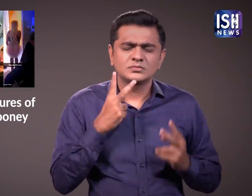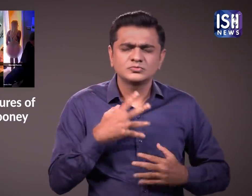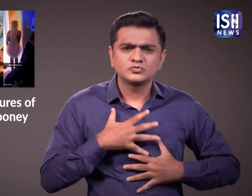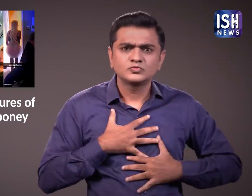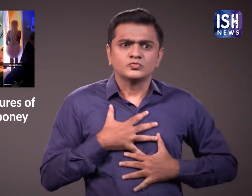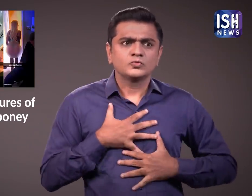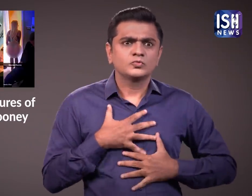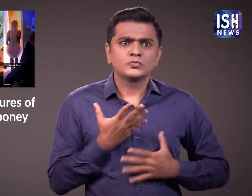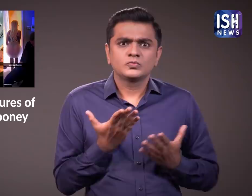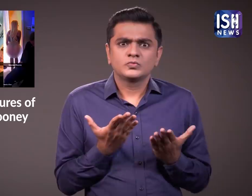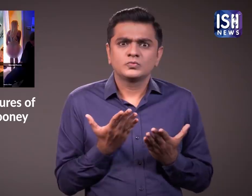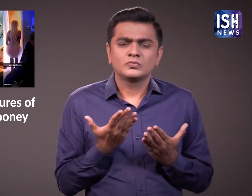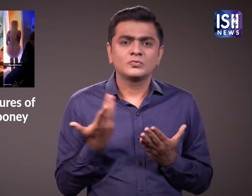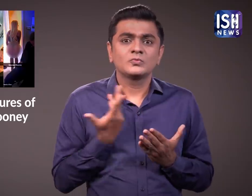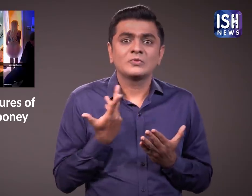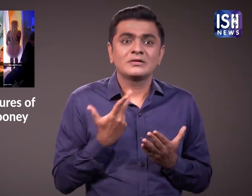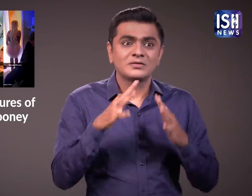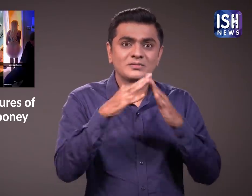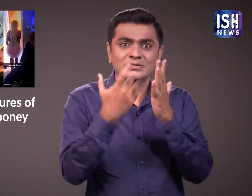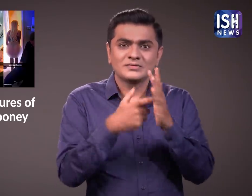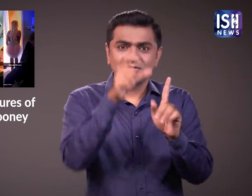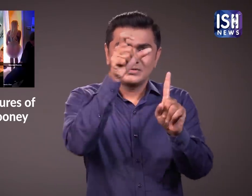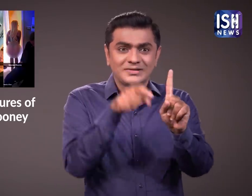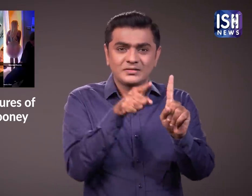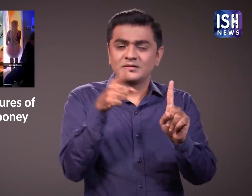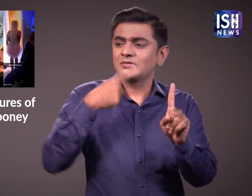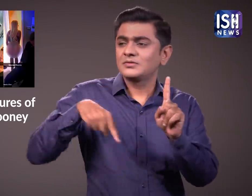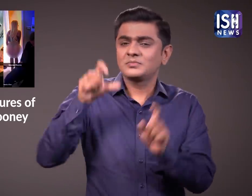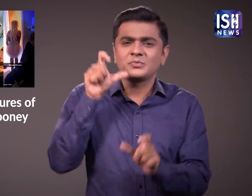इन तस्वीरों ने दुन्या भर में उनके प्रशंसकों को चौका